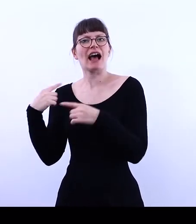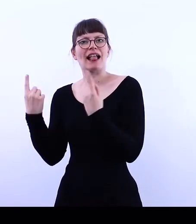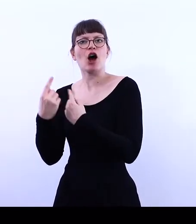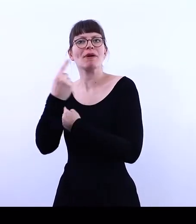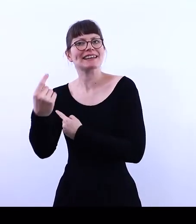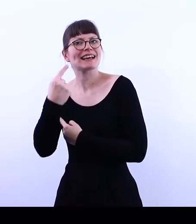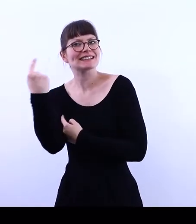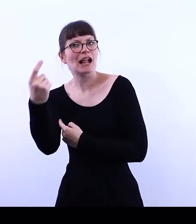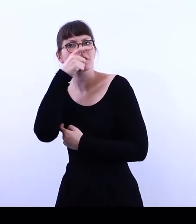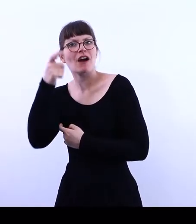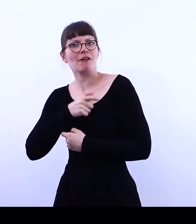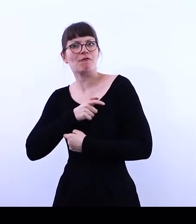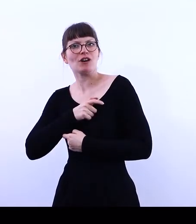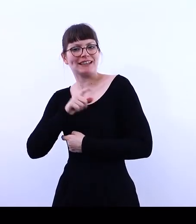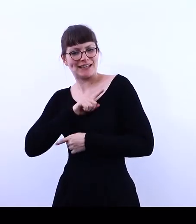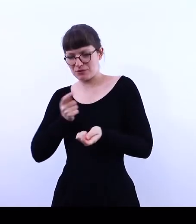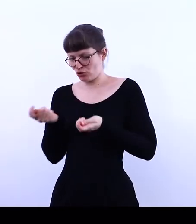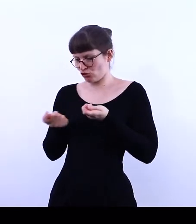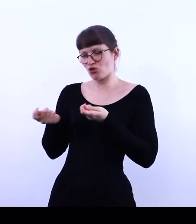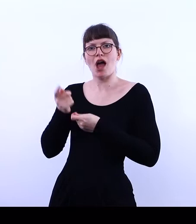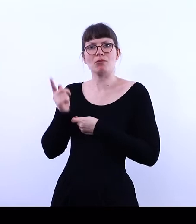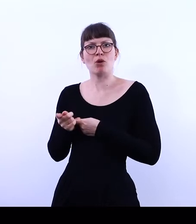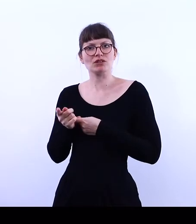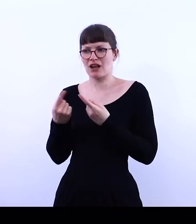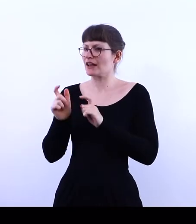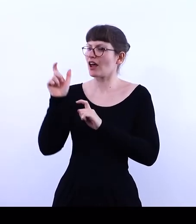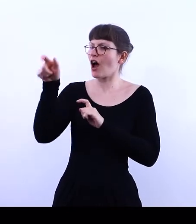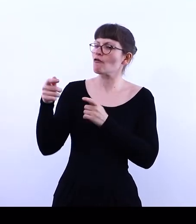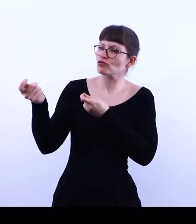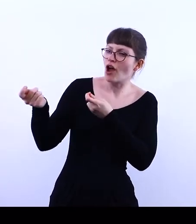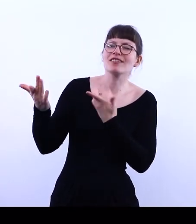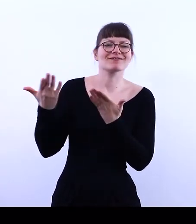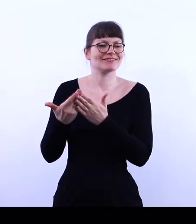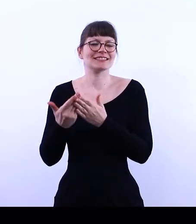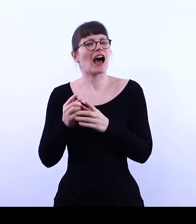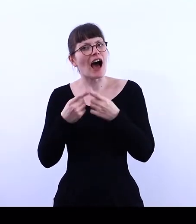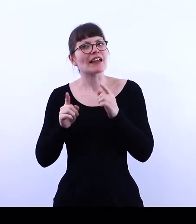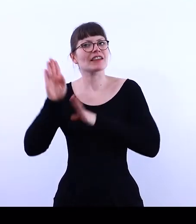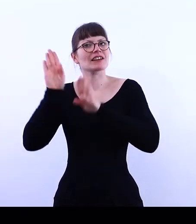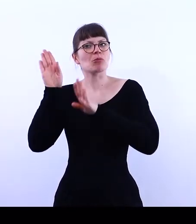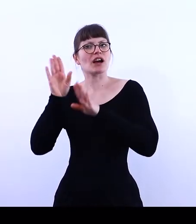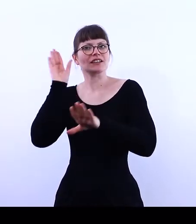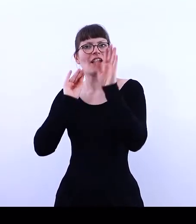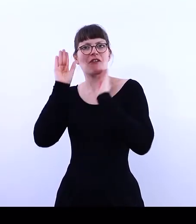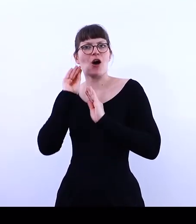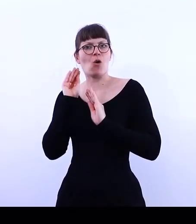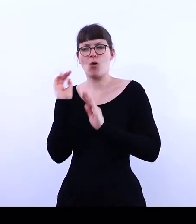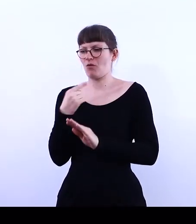dafür verantwortlich, dass das bei ihm selbst, aber auch bei den anderen gut läuft. Das sind auch nochmal ganz andere demokratische Erfahrungen, die wir da